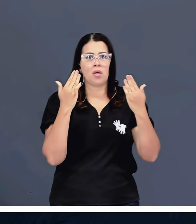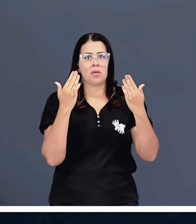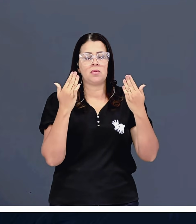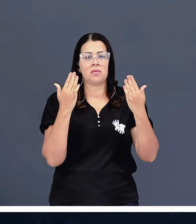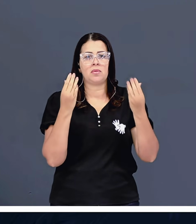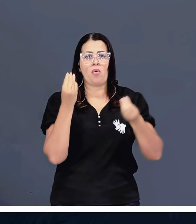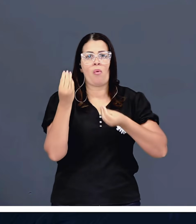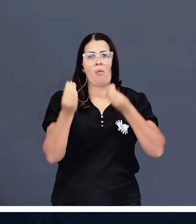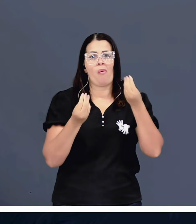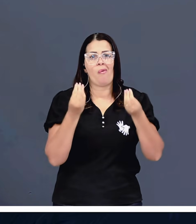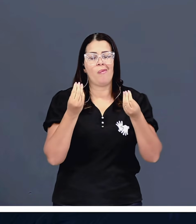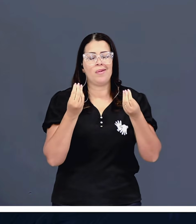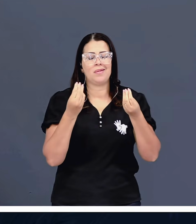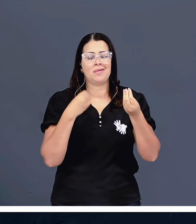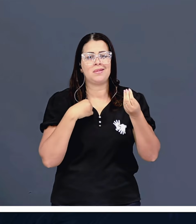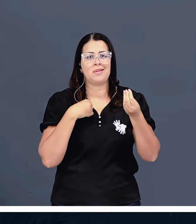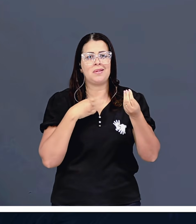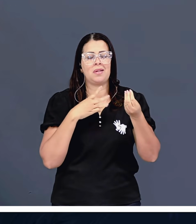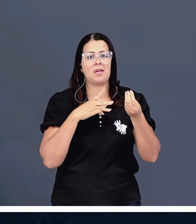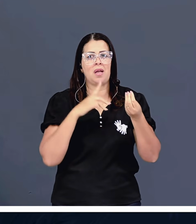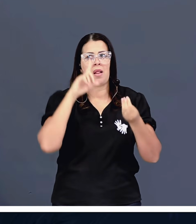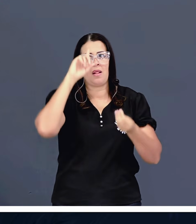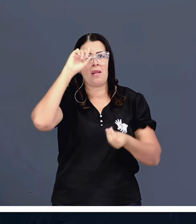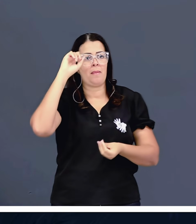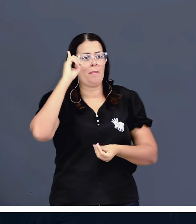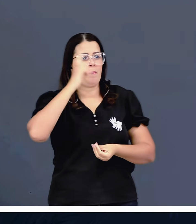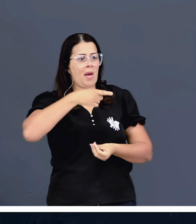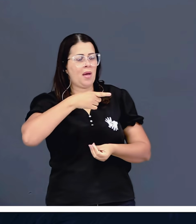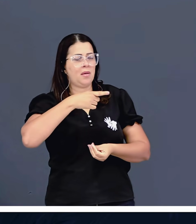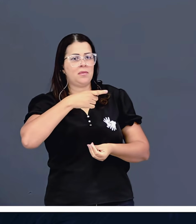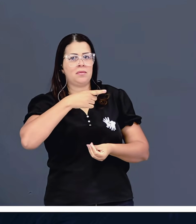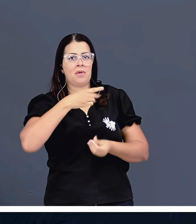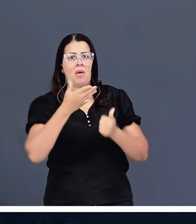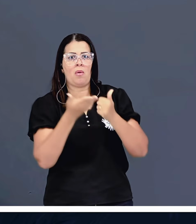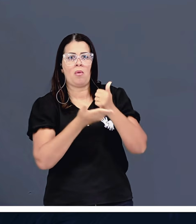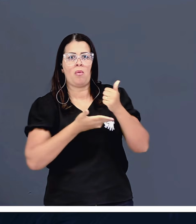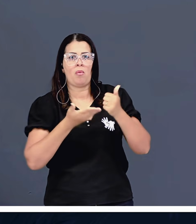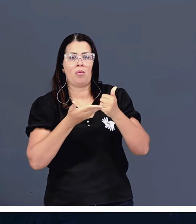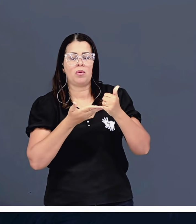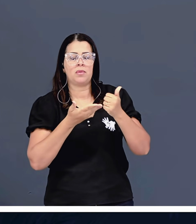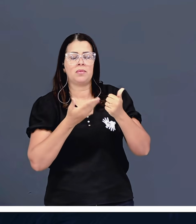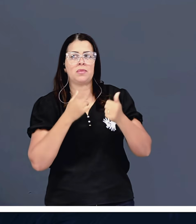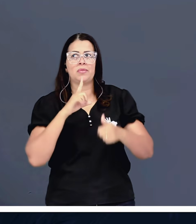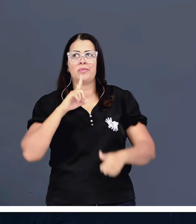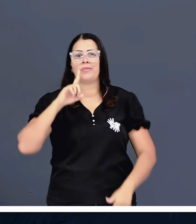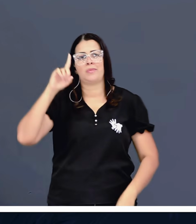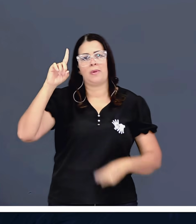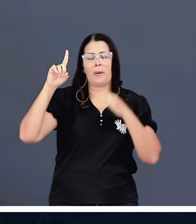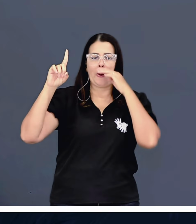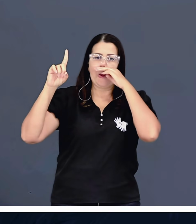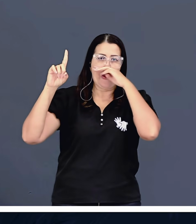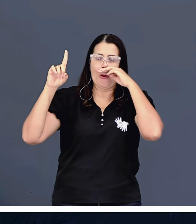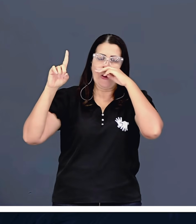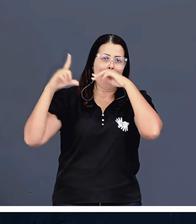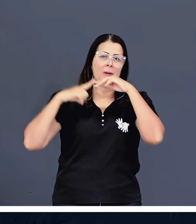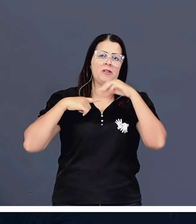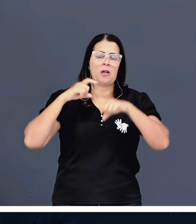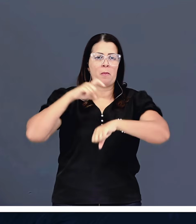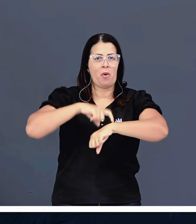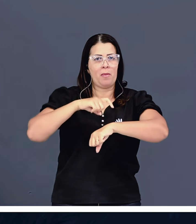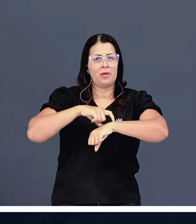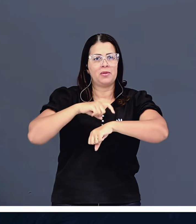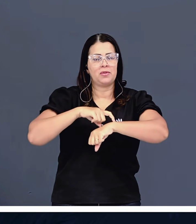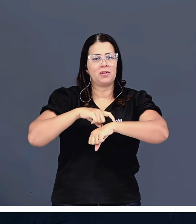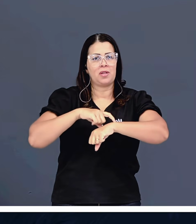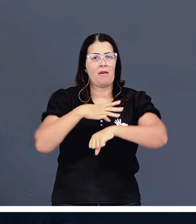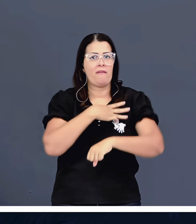parâmetro do que é a ordem, o mandamento e o princípio de Deus. E tem momentos em que filhos terão